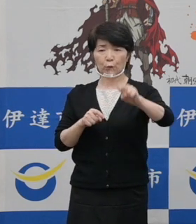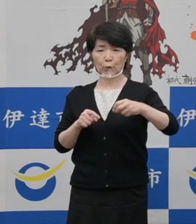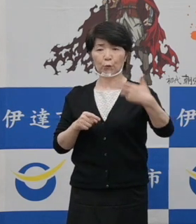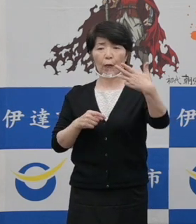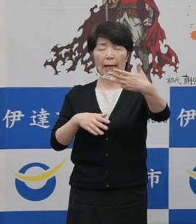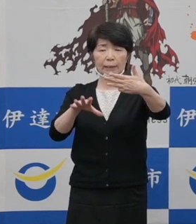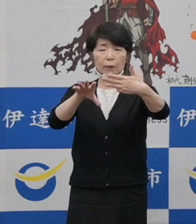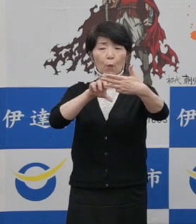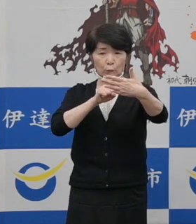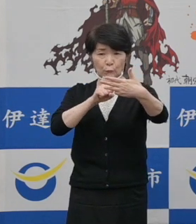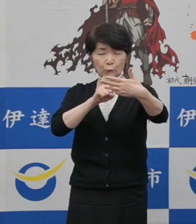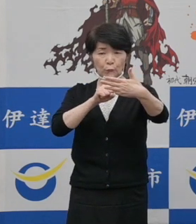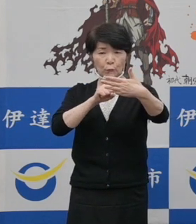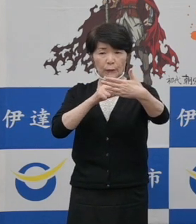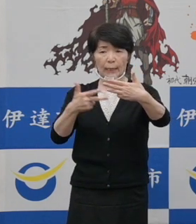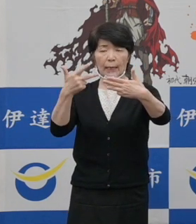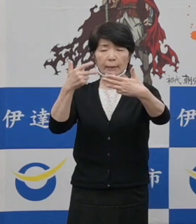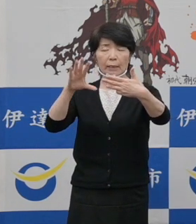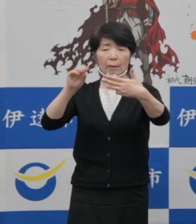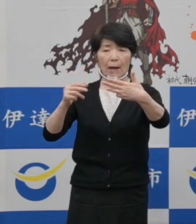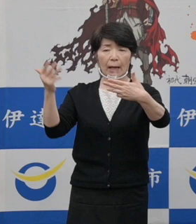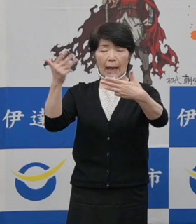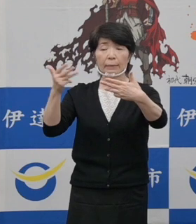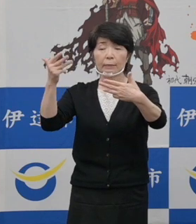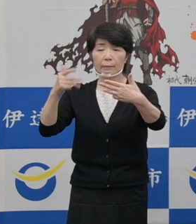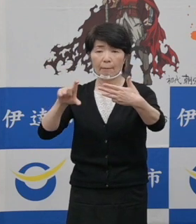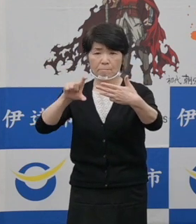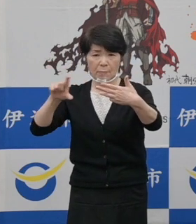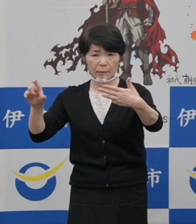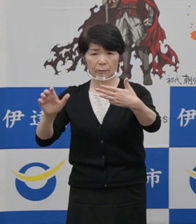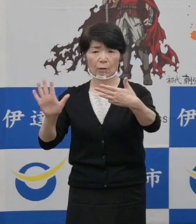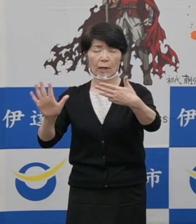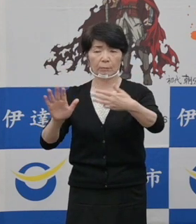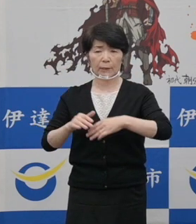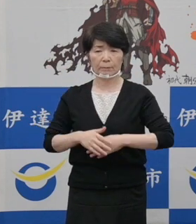118億8,000円、とびとび7万8,000円になっております。